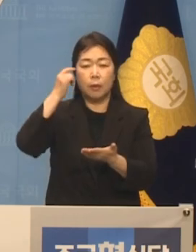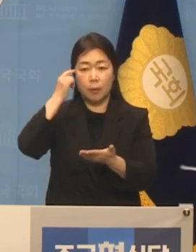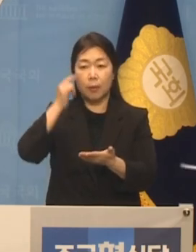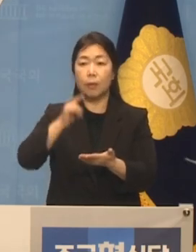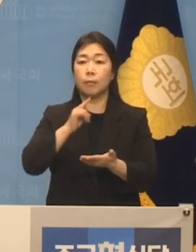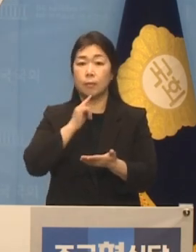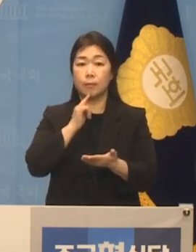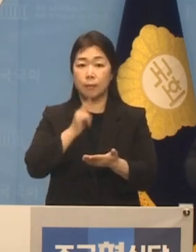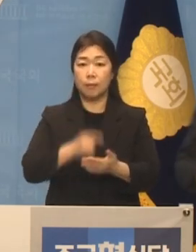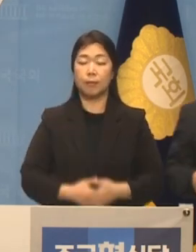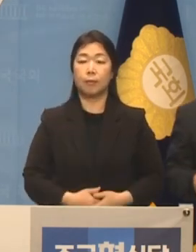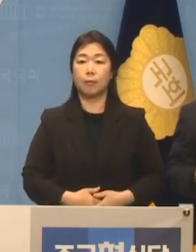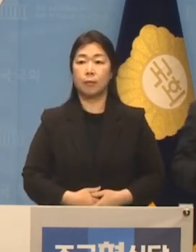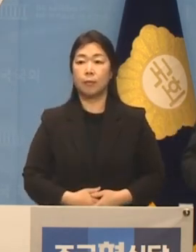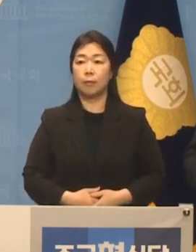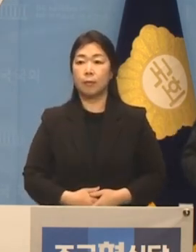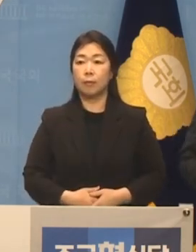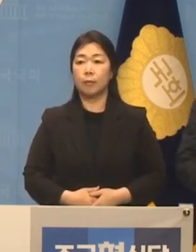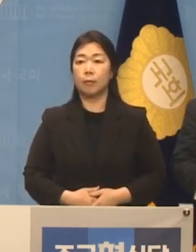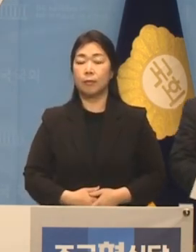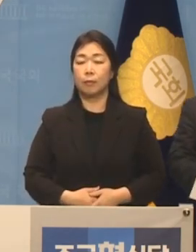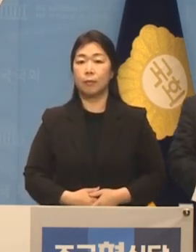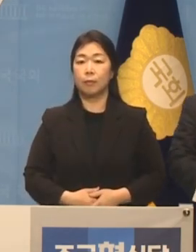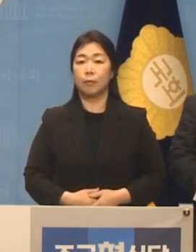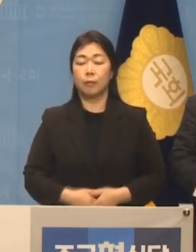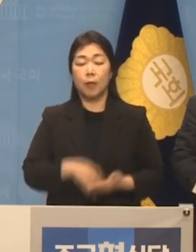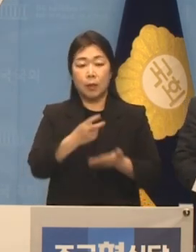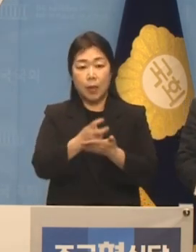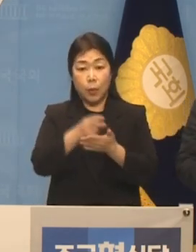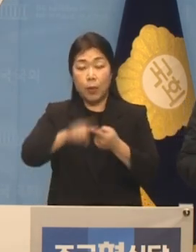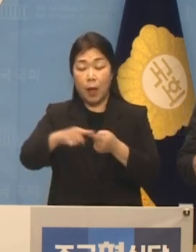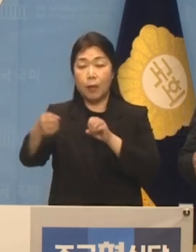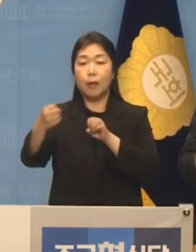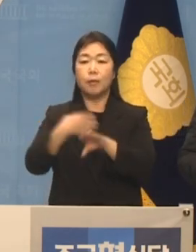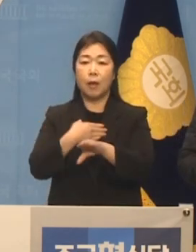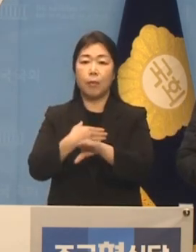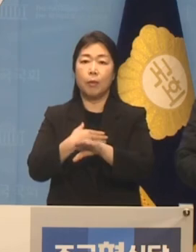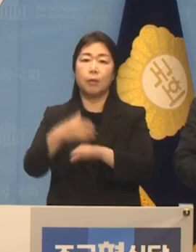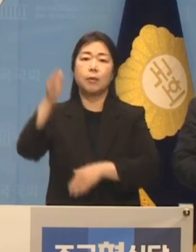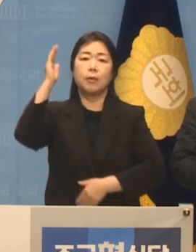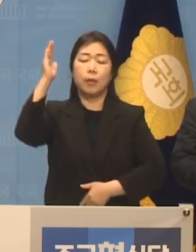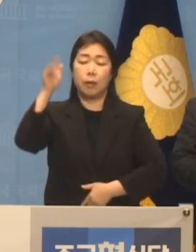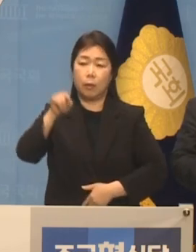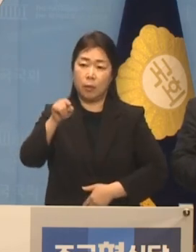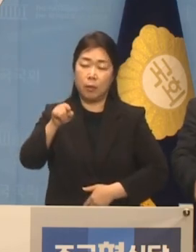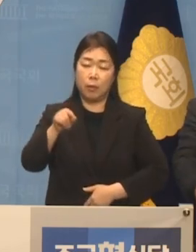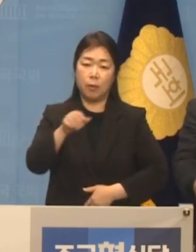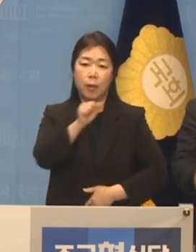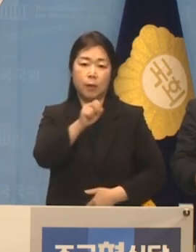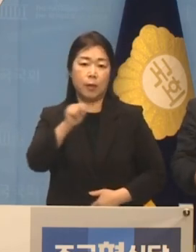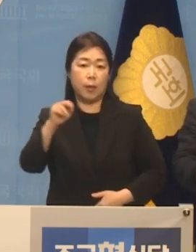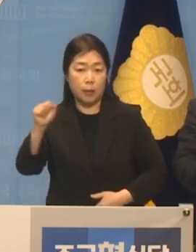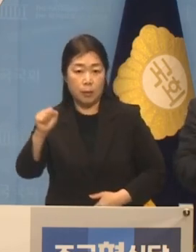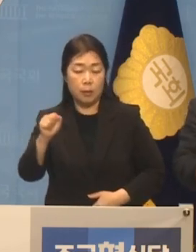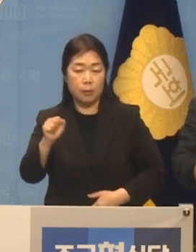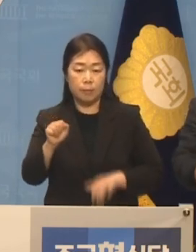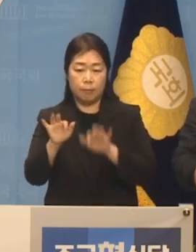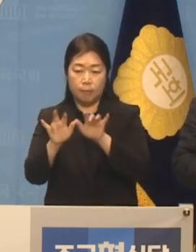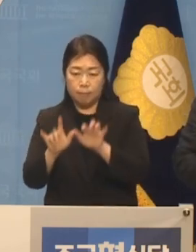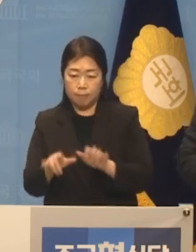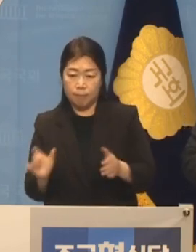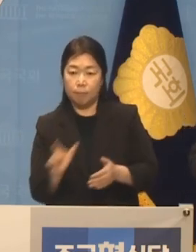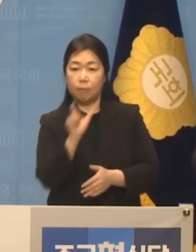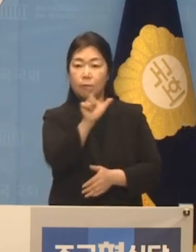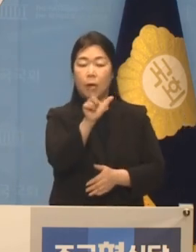제도라고 이야기를 하는 것을 제도에 대한 응답으로 이야기하는 것을 SNS에 올린 글을 통해서